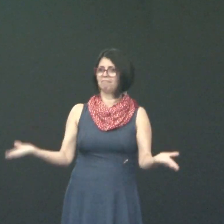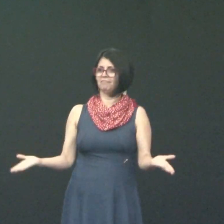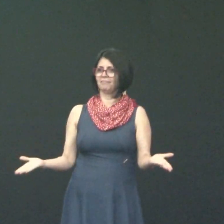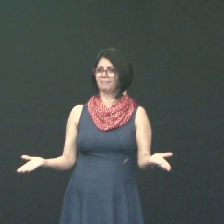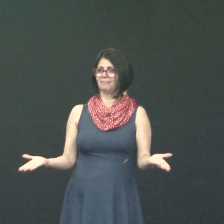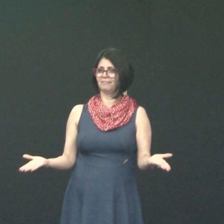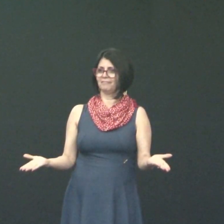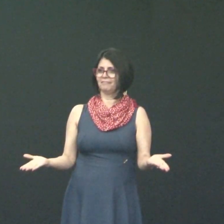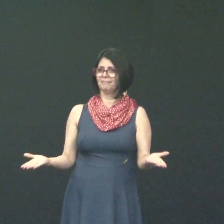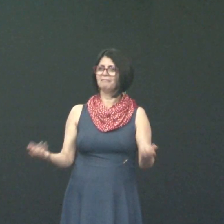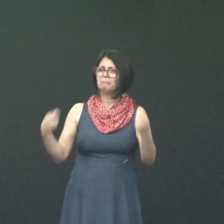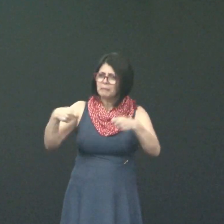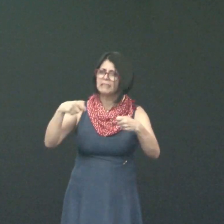de uma formação?